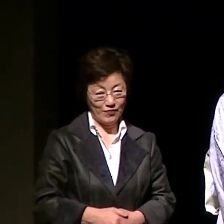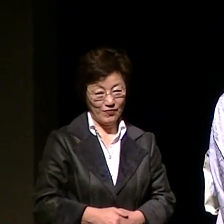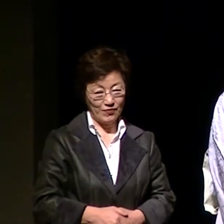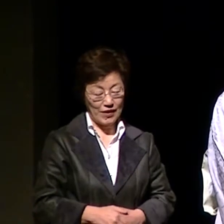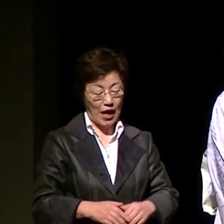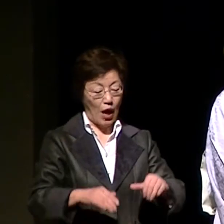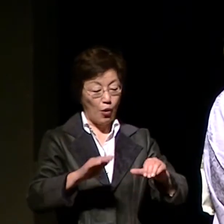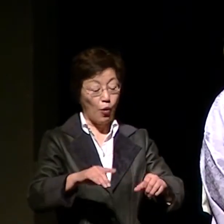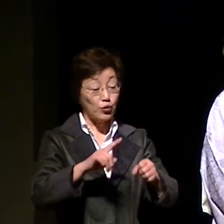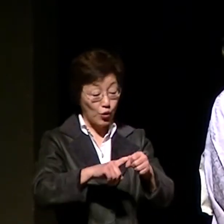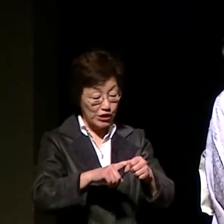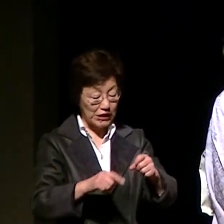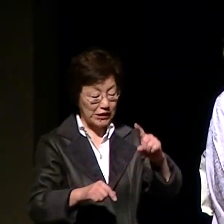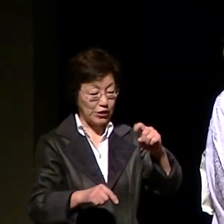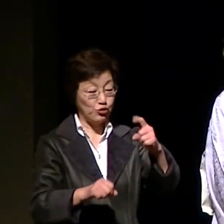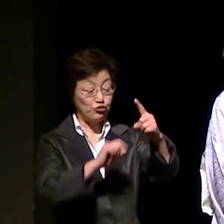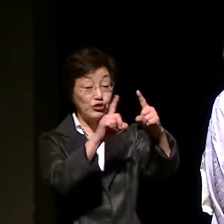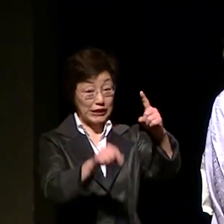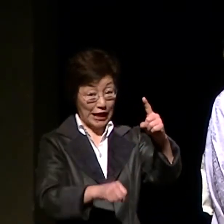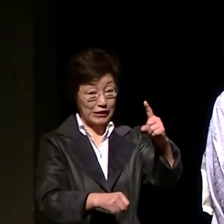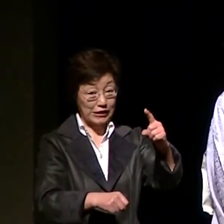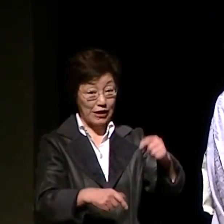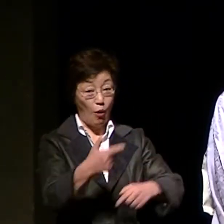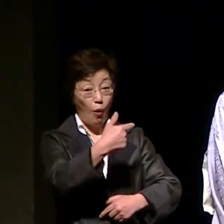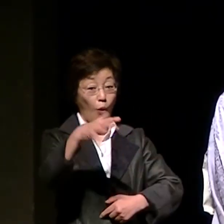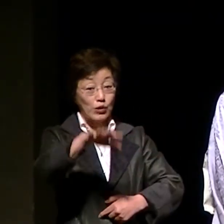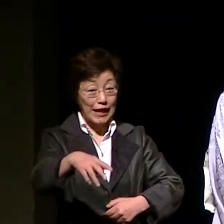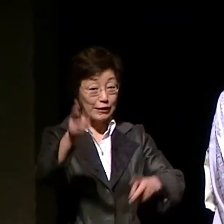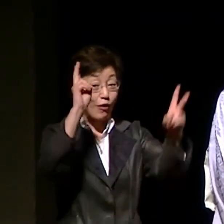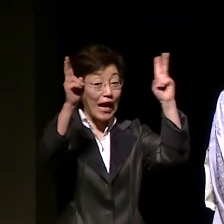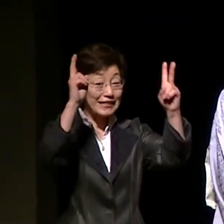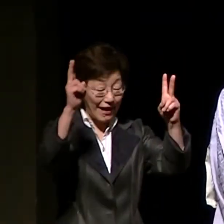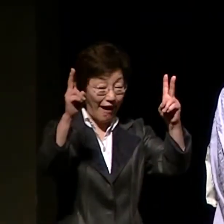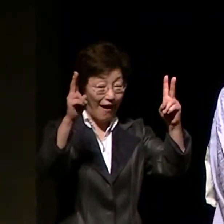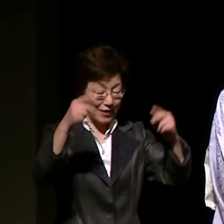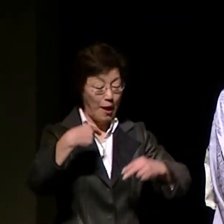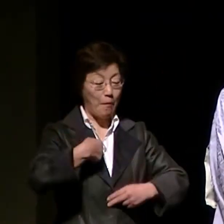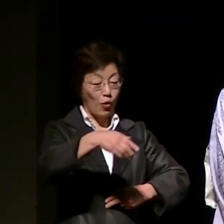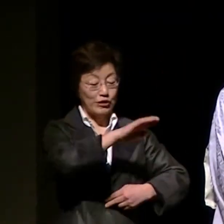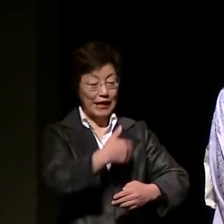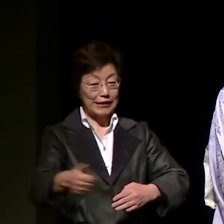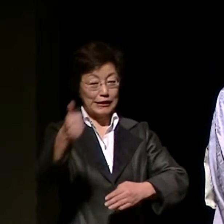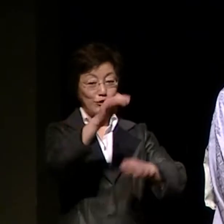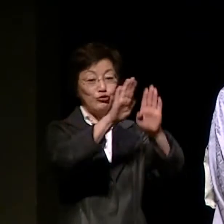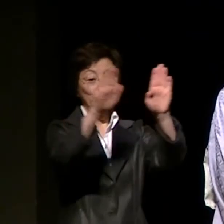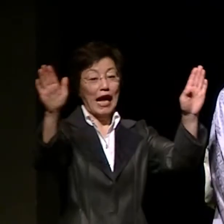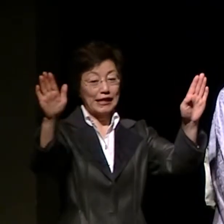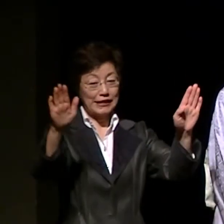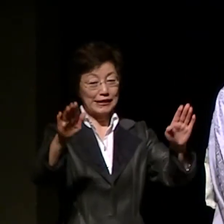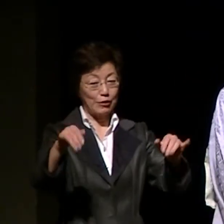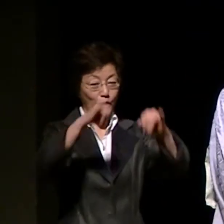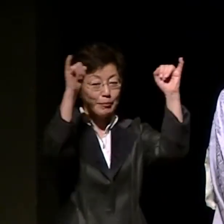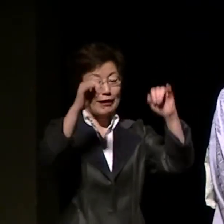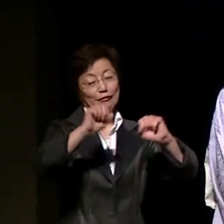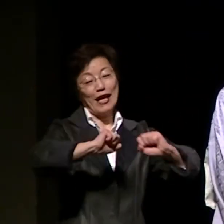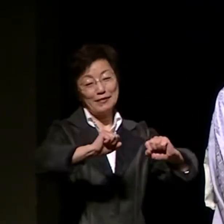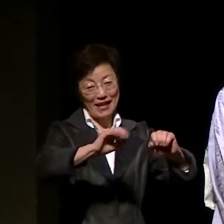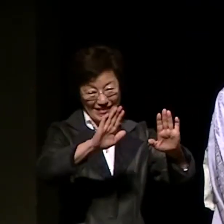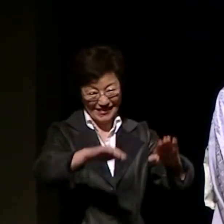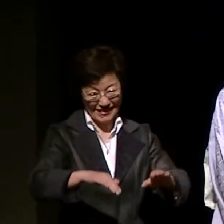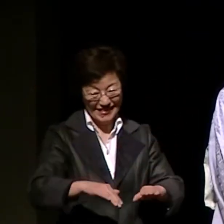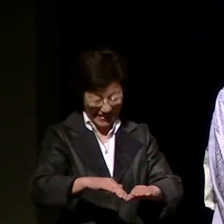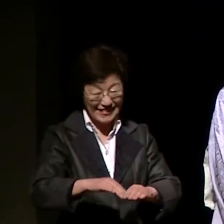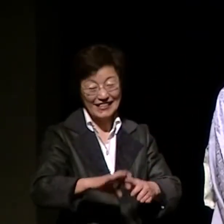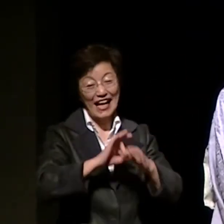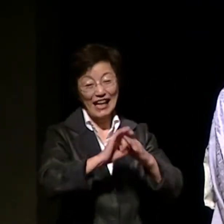の11月に大里総合管理さんにて僕たちタイムマシーン主催のイベントがあります。ぜひとも興